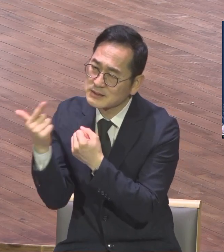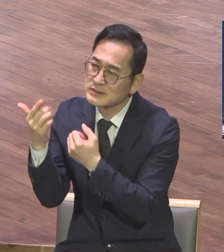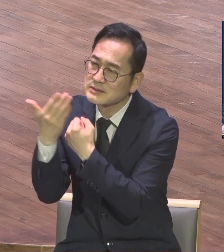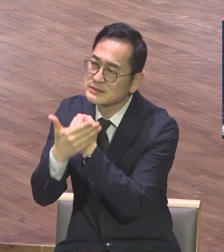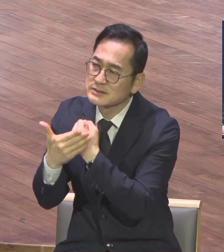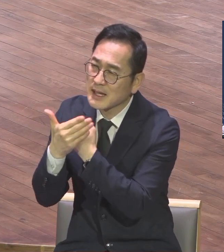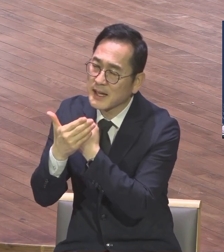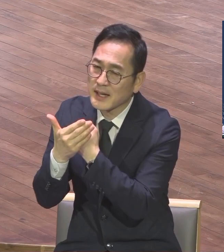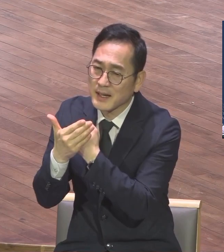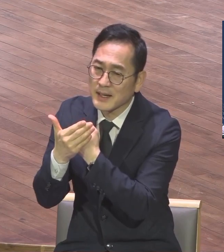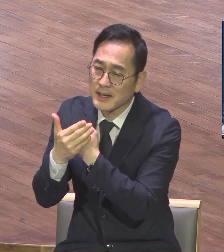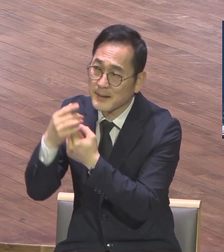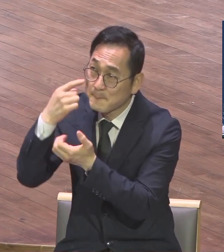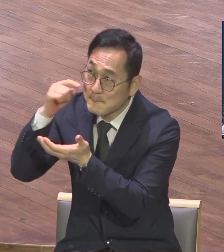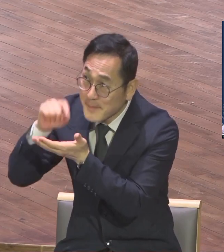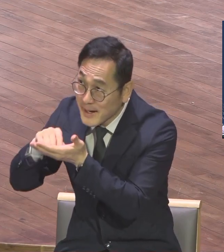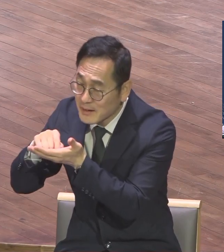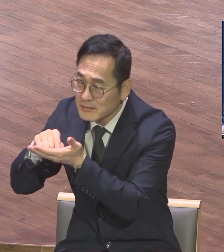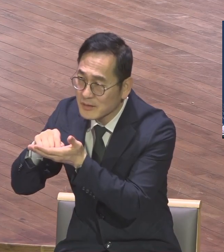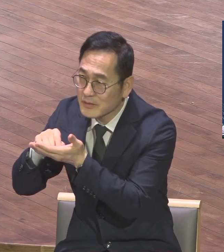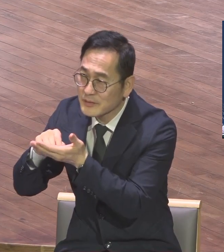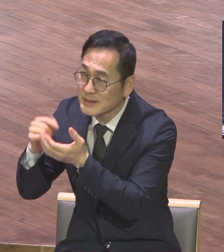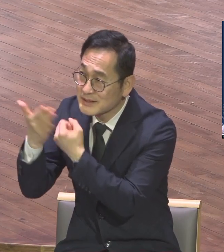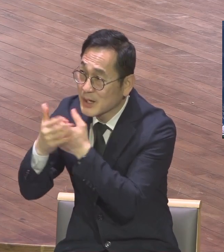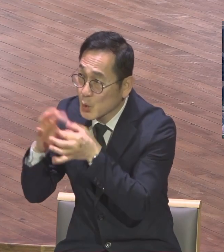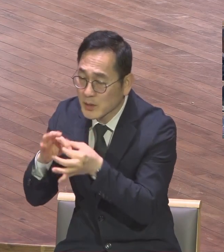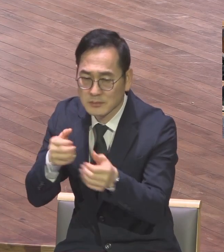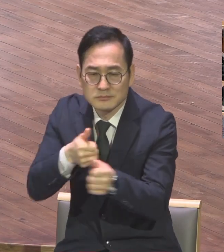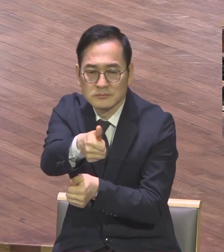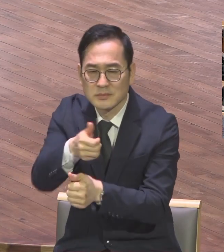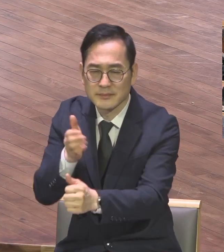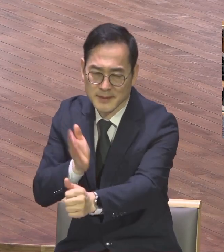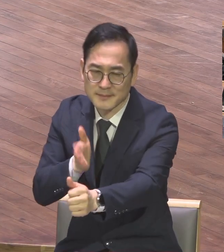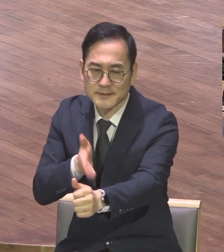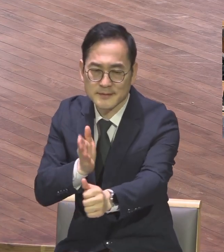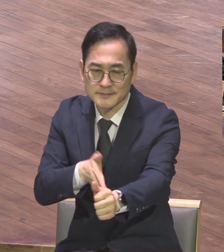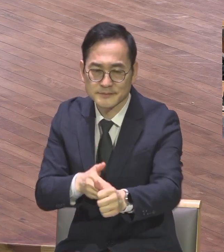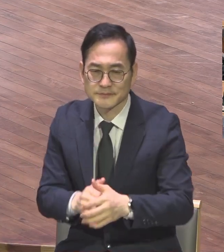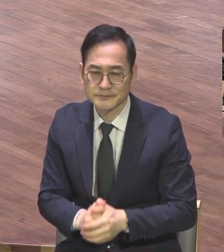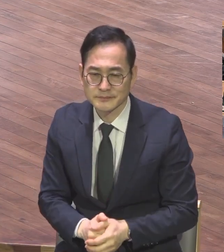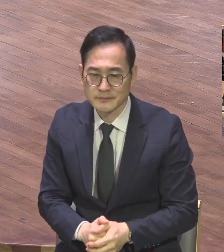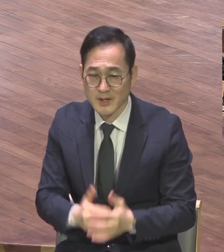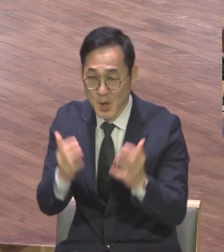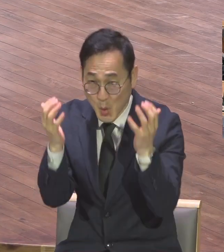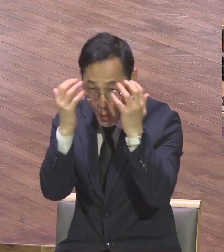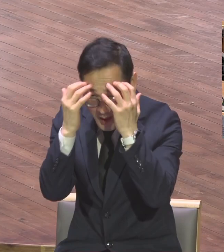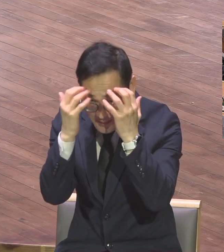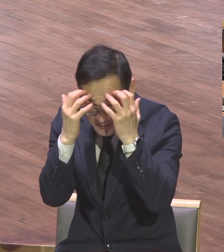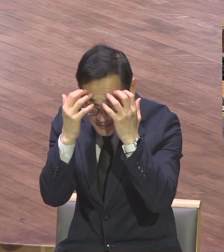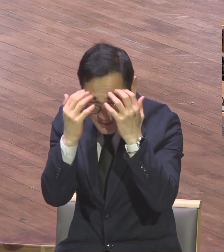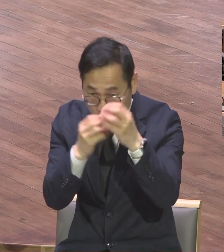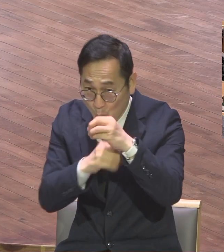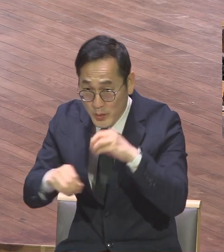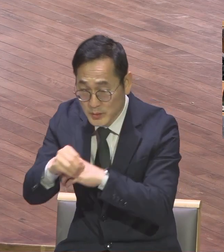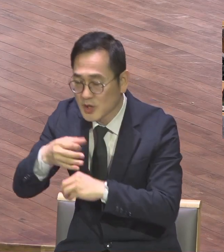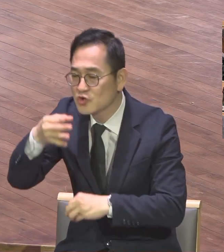은혜로 이겨내시기를 주의 이름으로 축복합니다. 고난당한 것이 내게